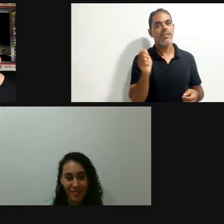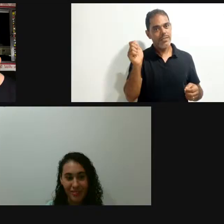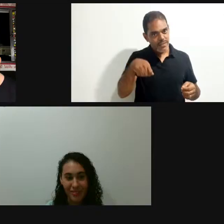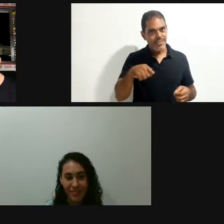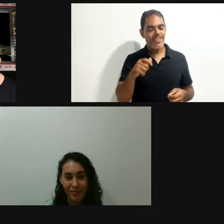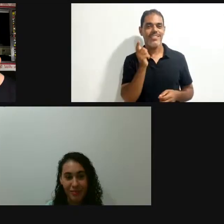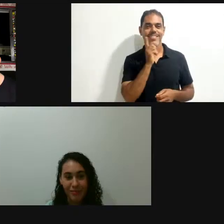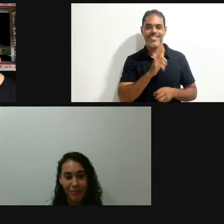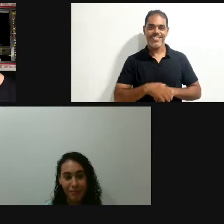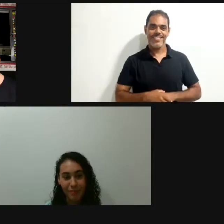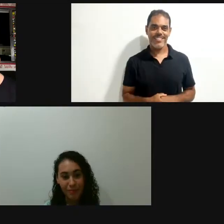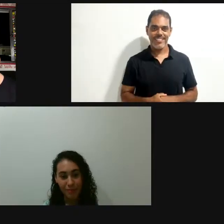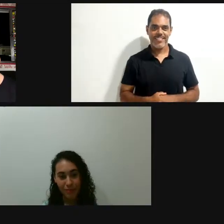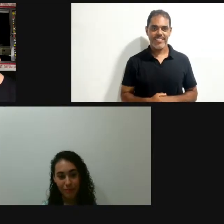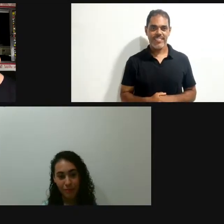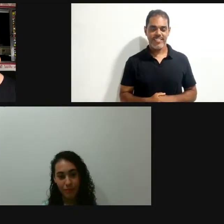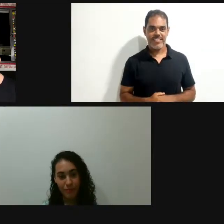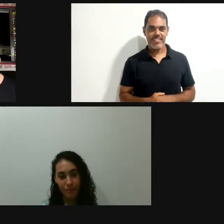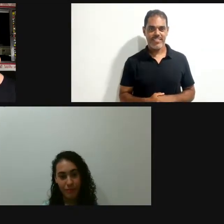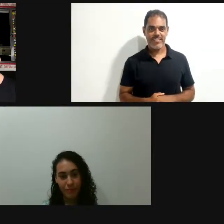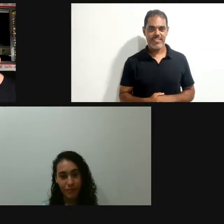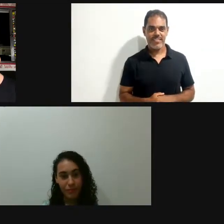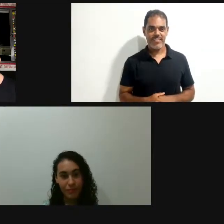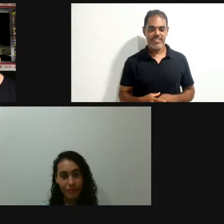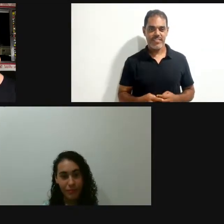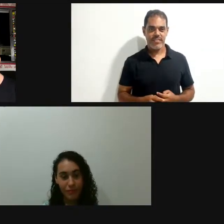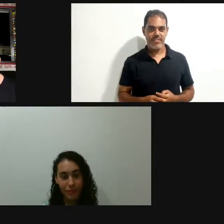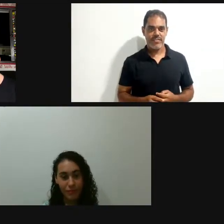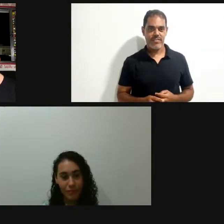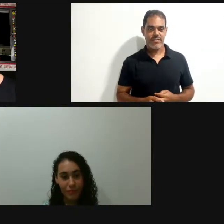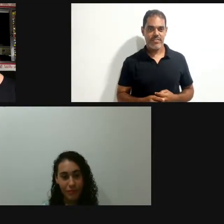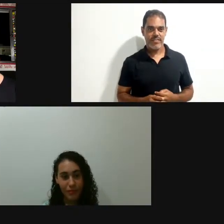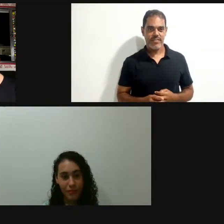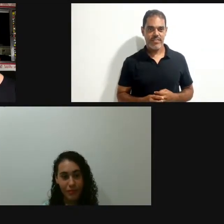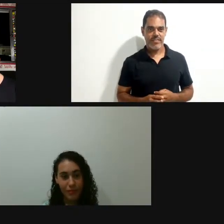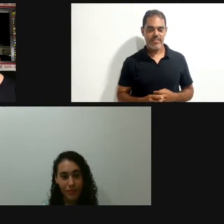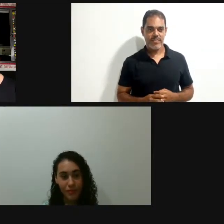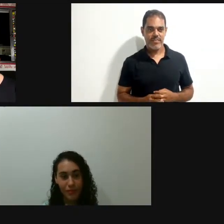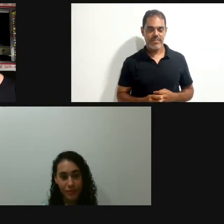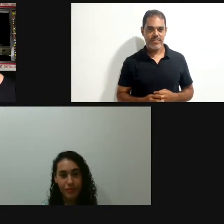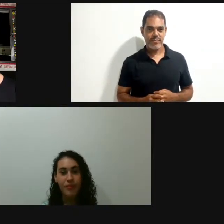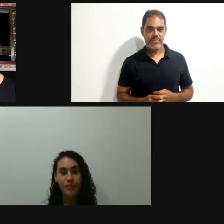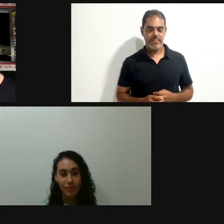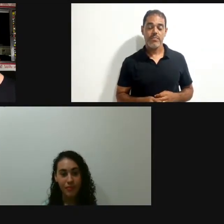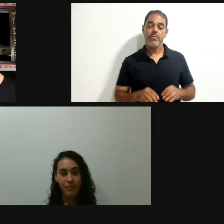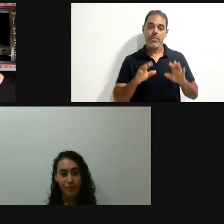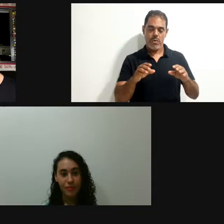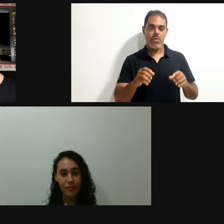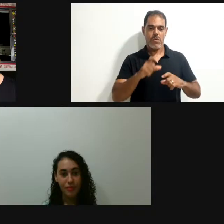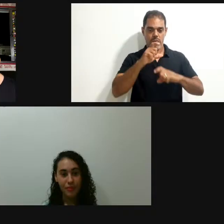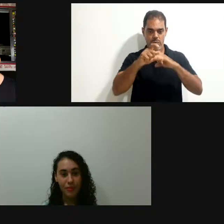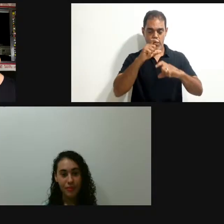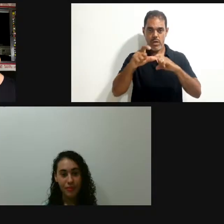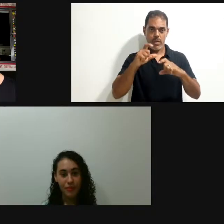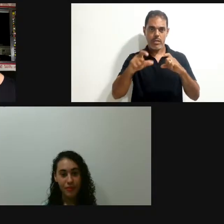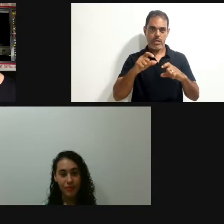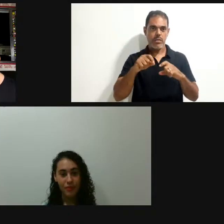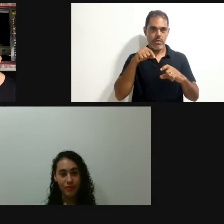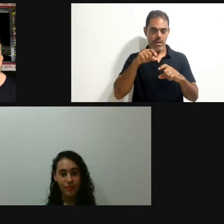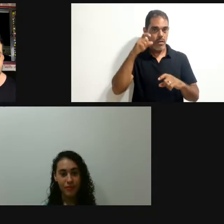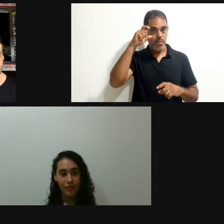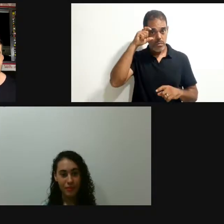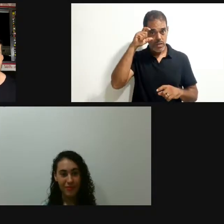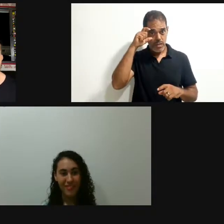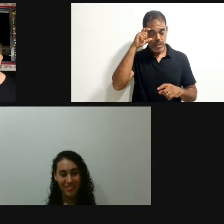Minha amiga, eu pude ler um pouquinho do seu quadrinho, do seu mangá. Eu senti muito da. Não te conheço,